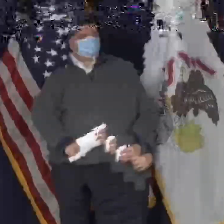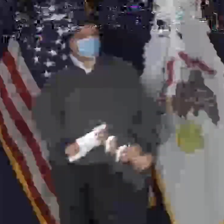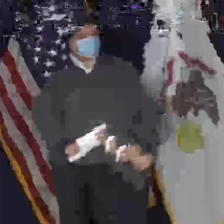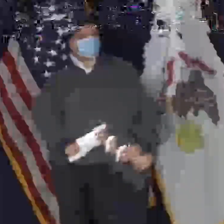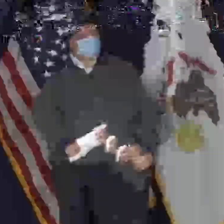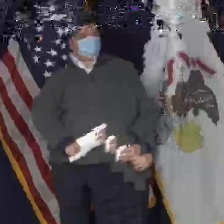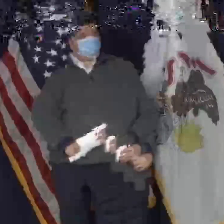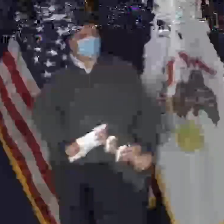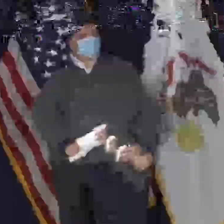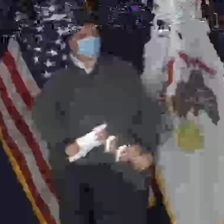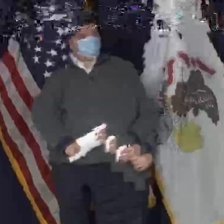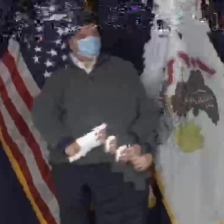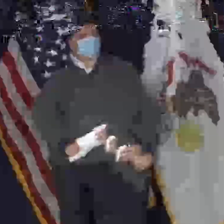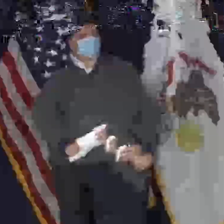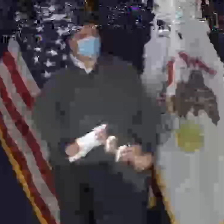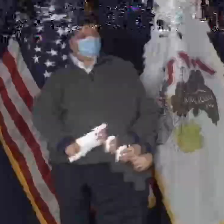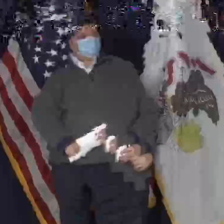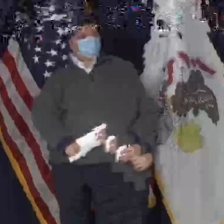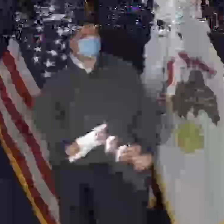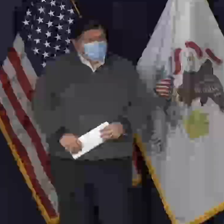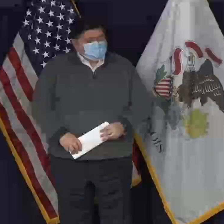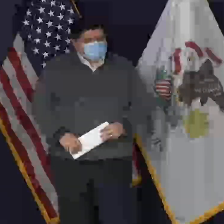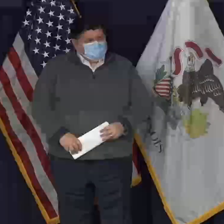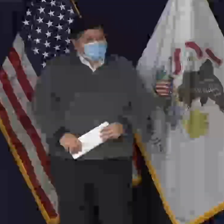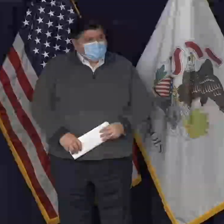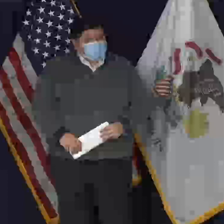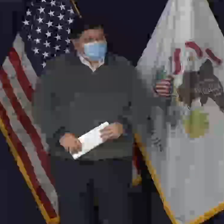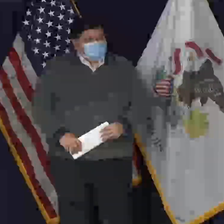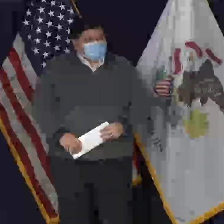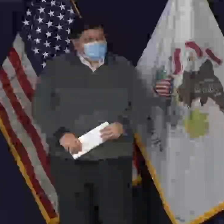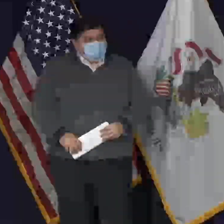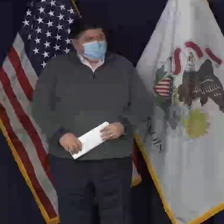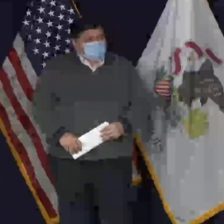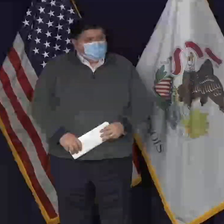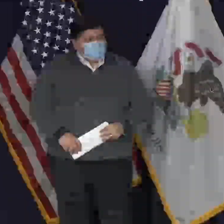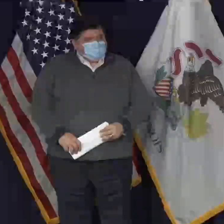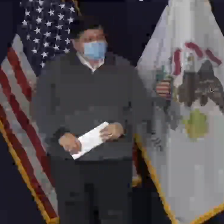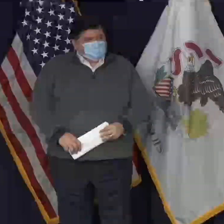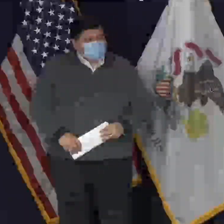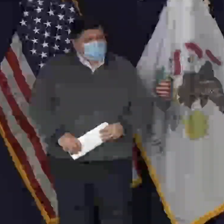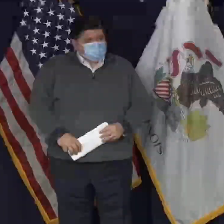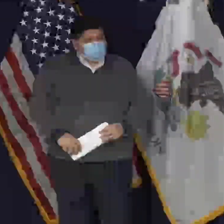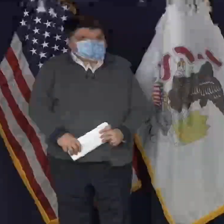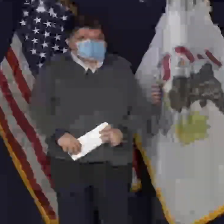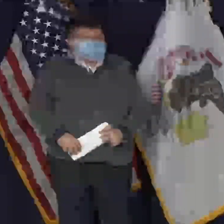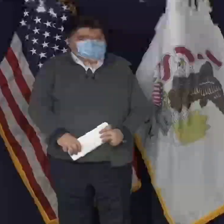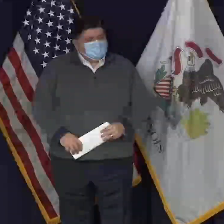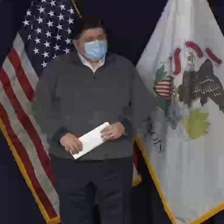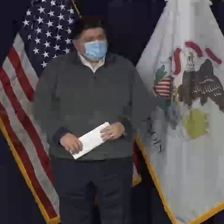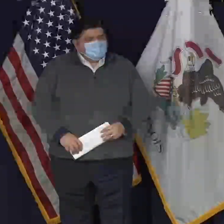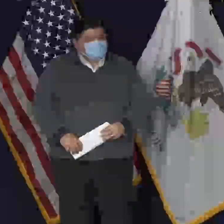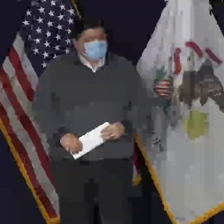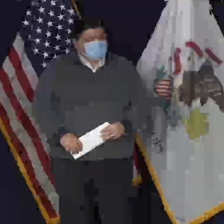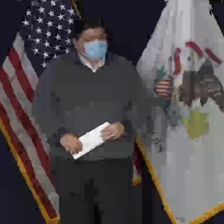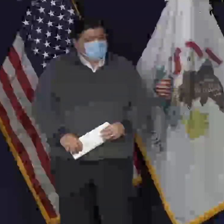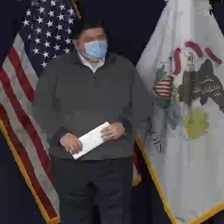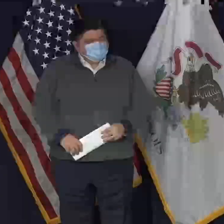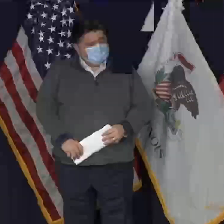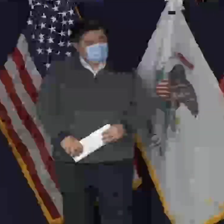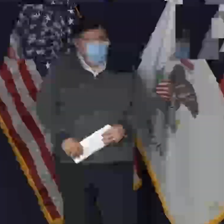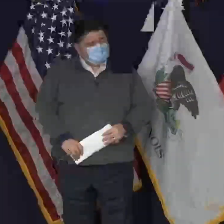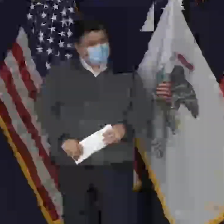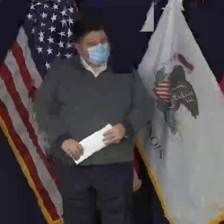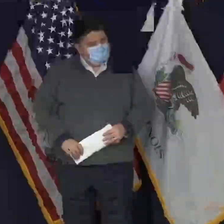tenemos un mayor riesgo de quedar expuestos a COVID-19 y llevarlo a nuestras familias. Pero podemos tomar medidas para